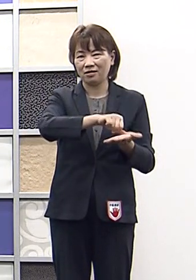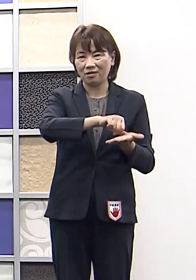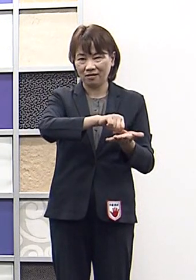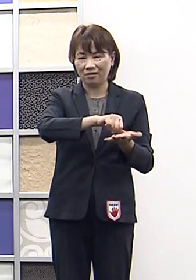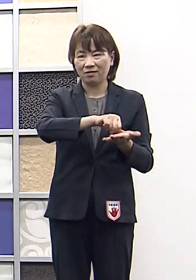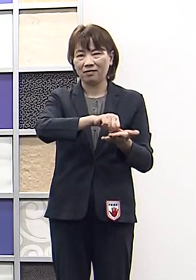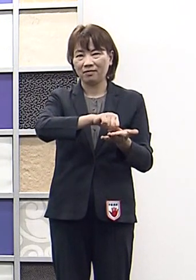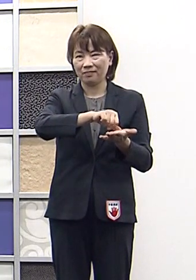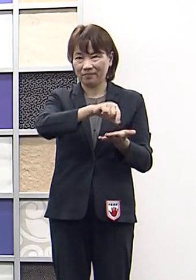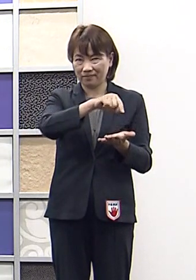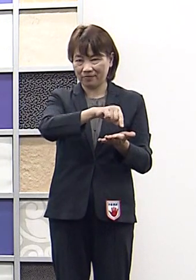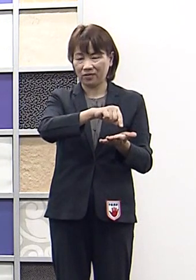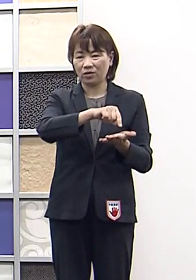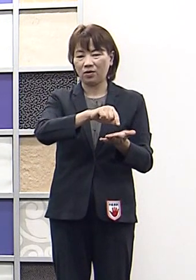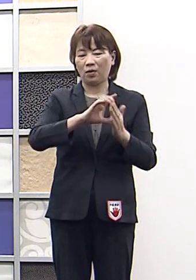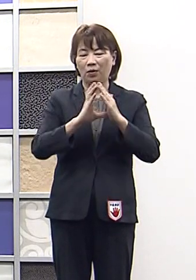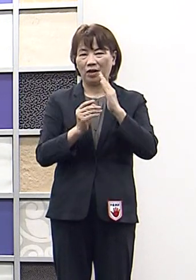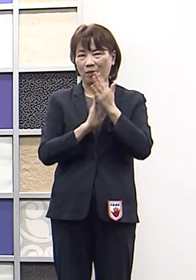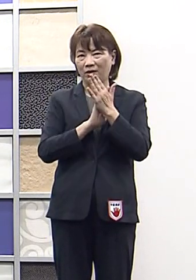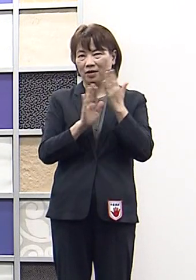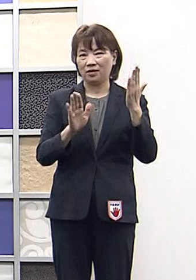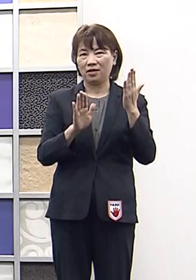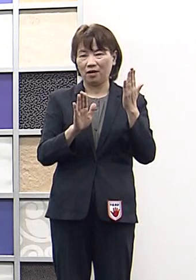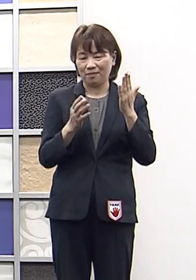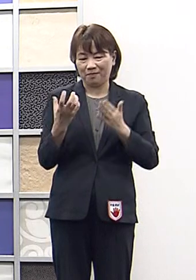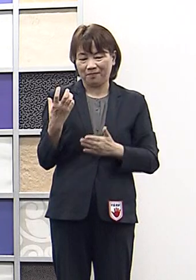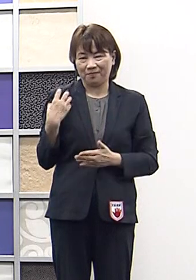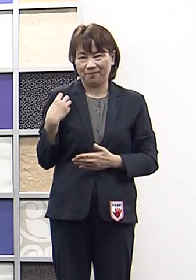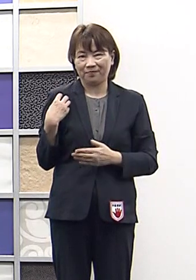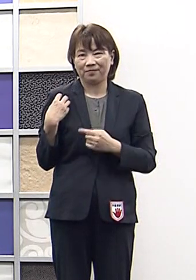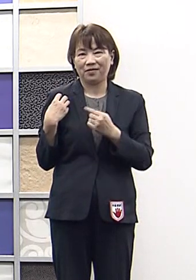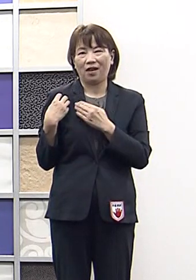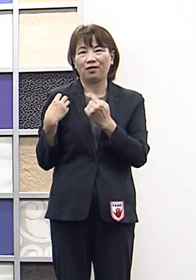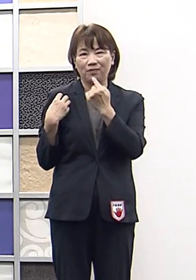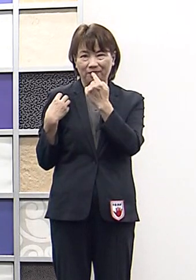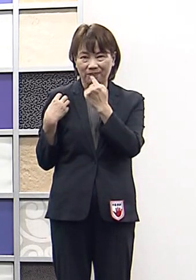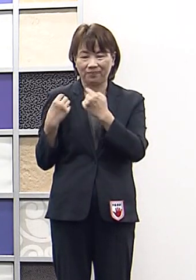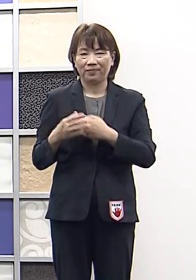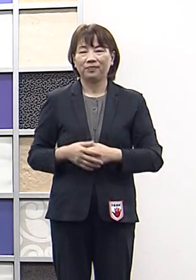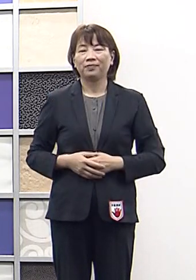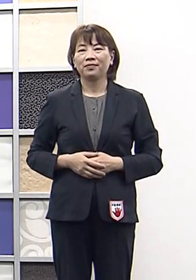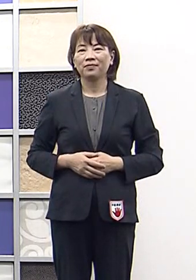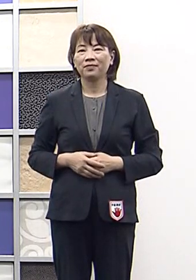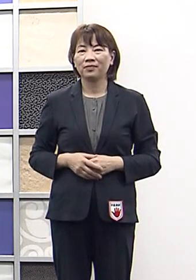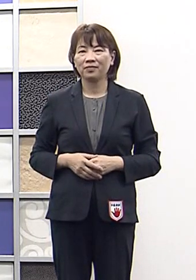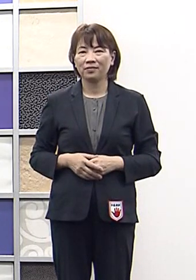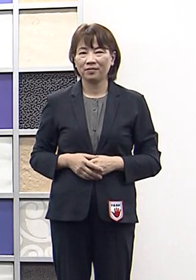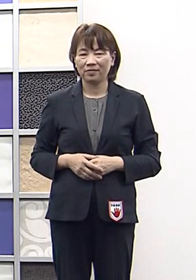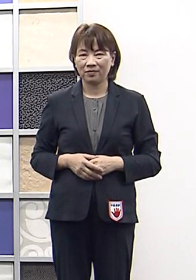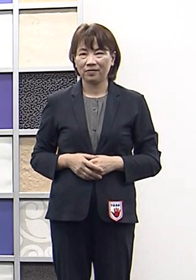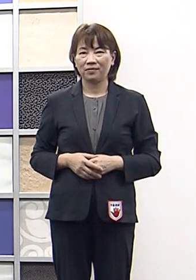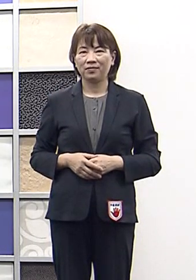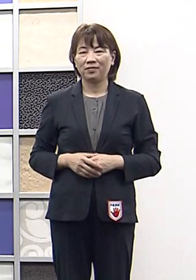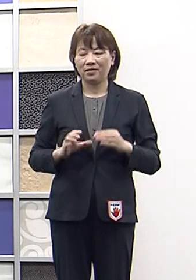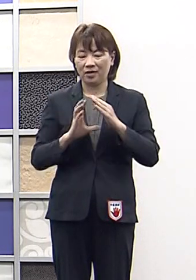まあ、山梨県、でもありますので、まあ、その責任をですね、責任感があるということをです、責